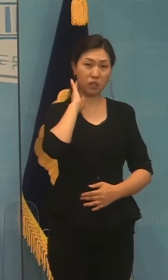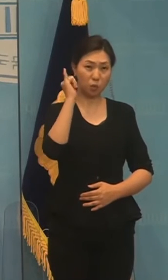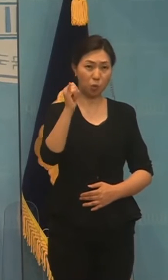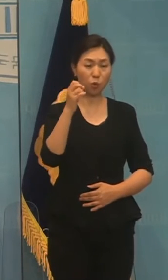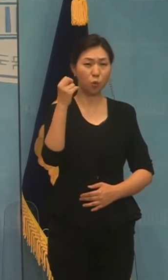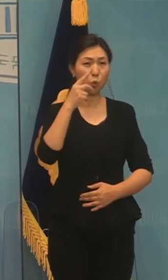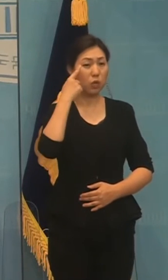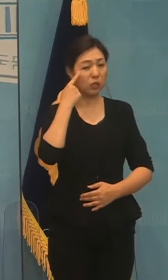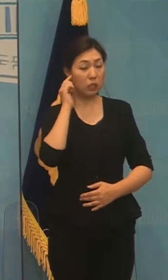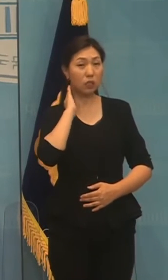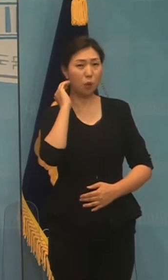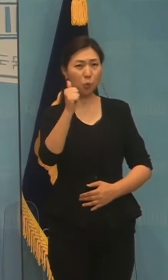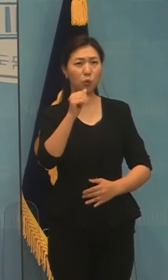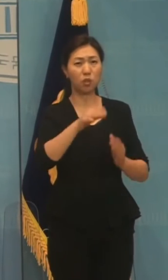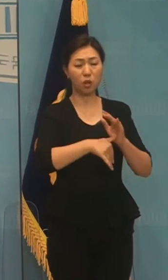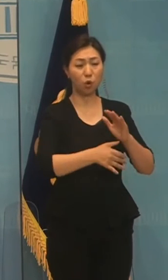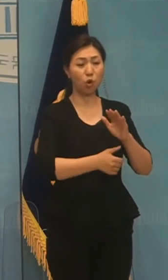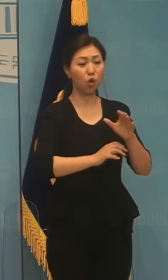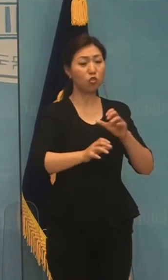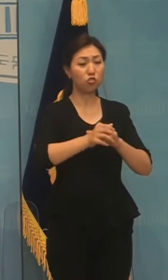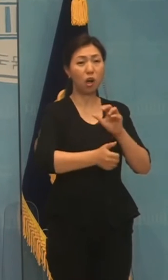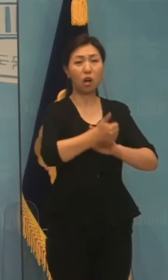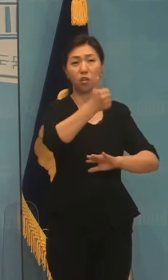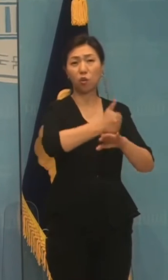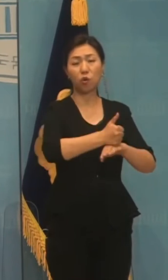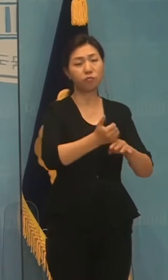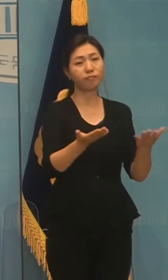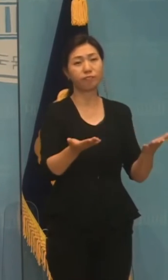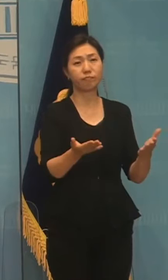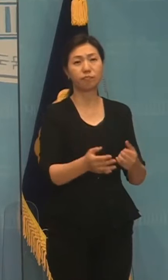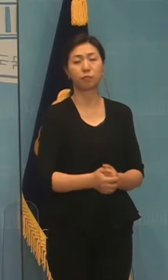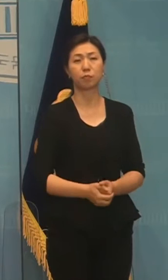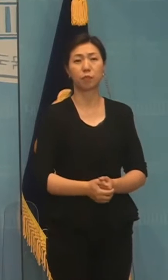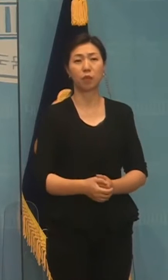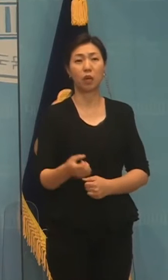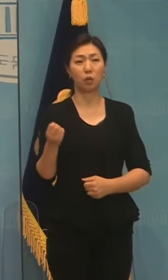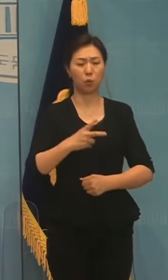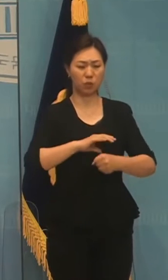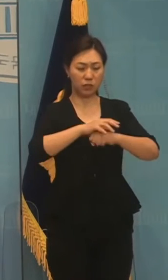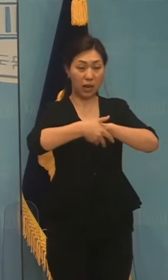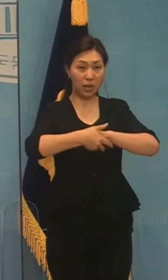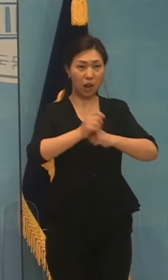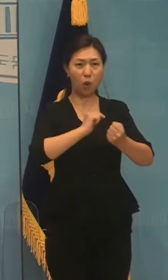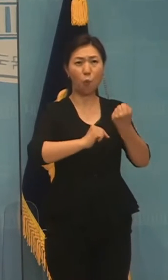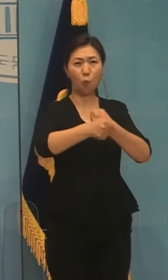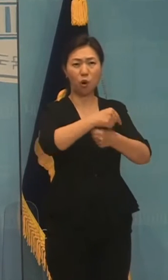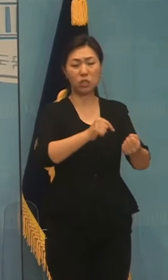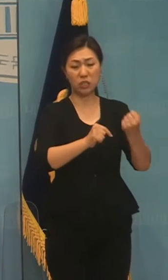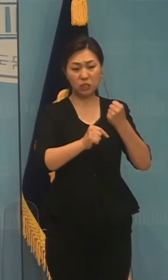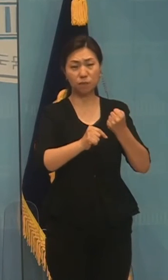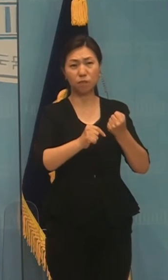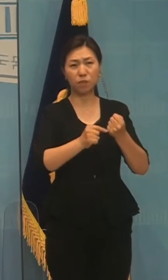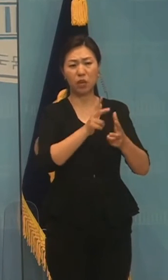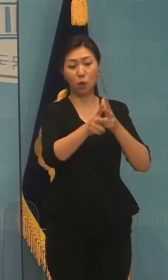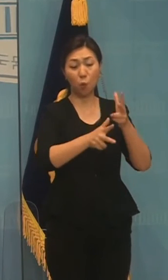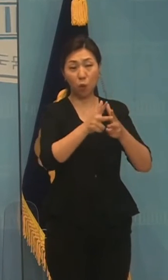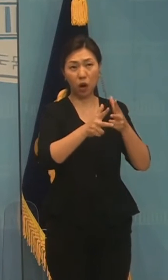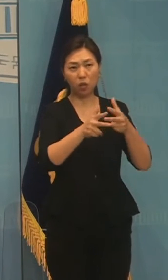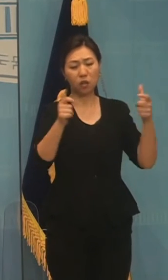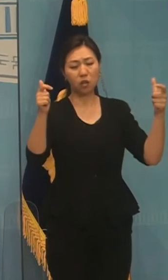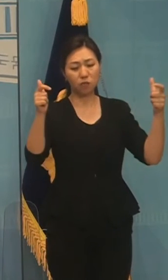없습니다. 반면에 세계 재생에너지 시장은 급속히 증가해서 연간 300조